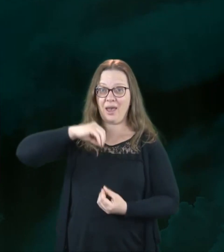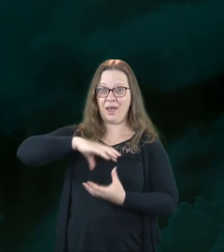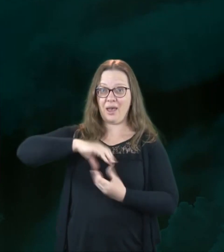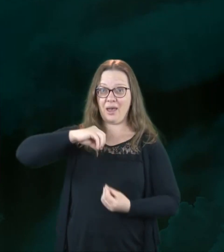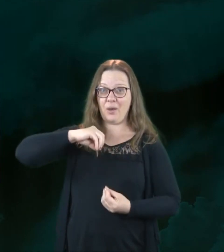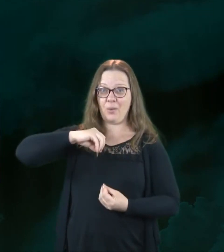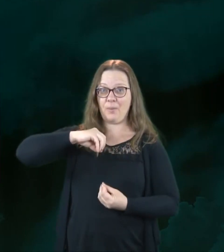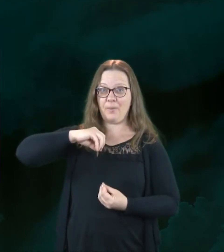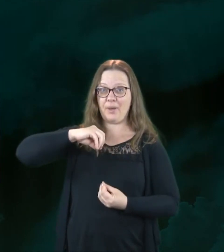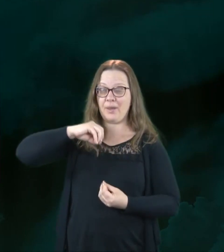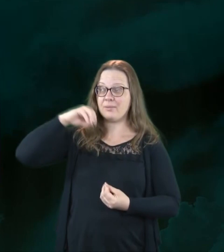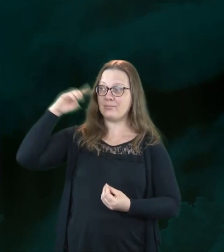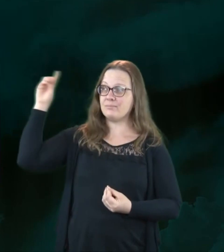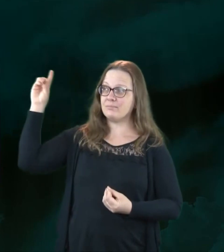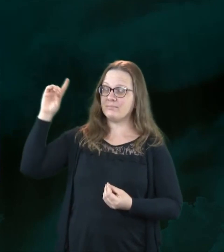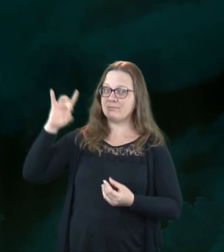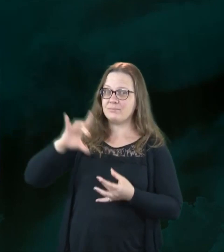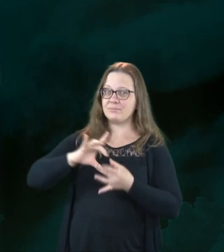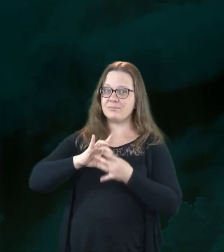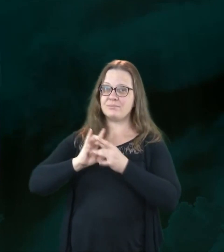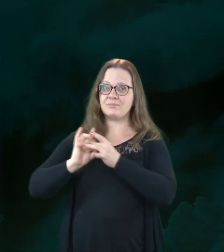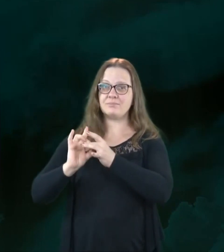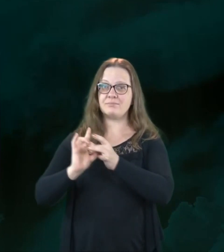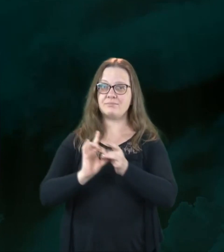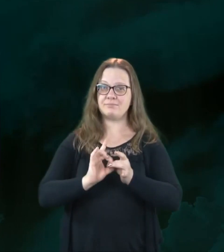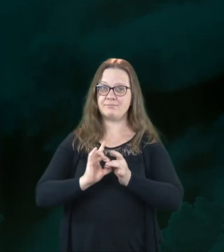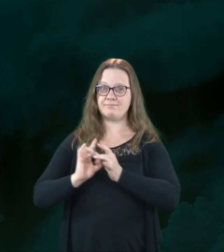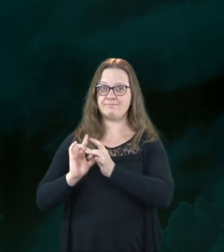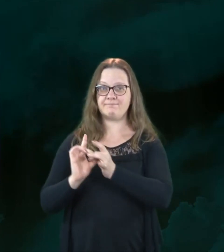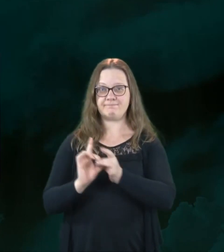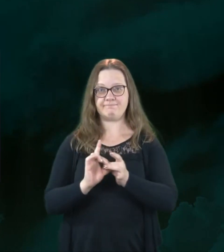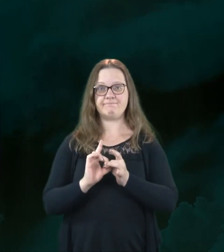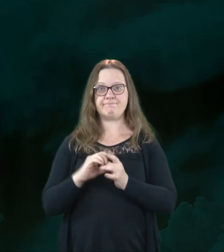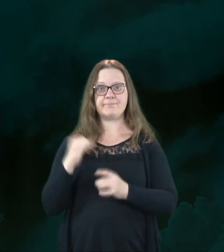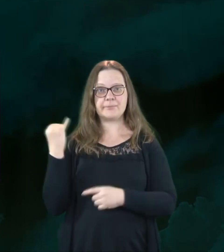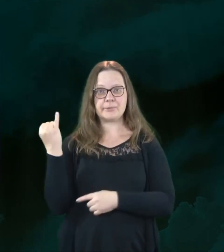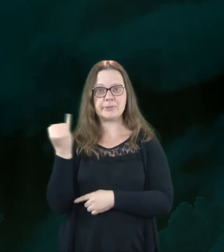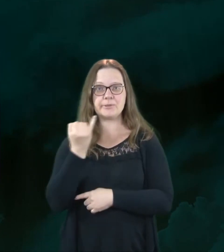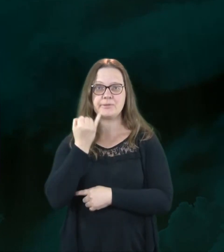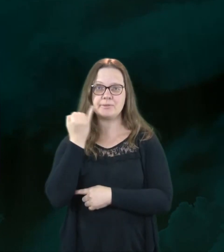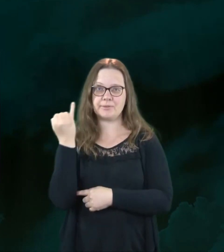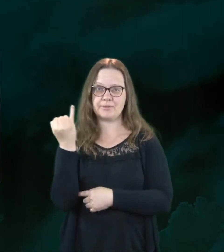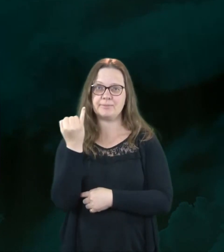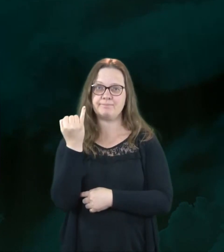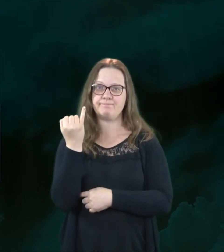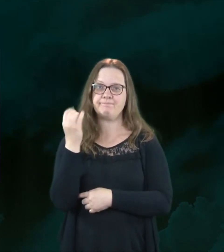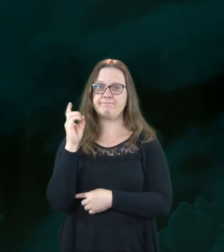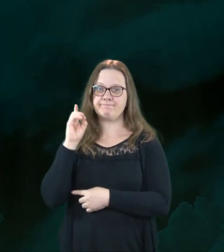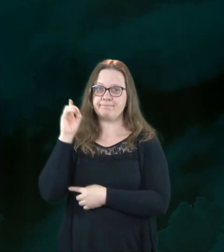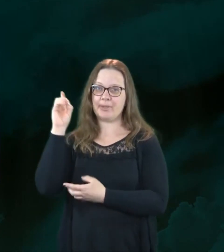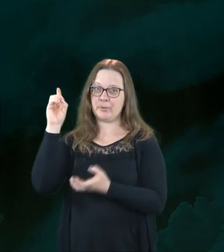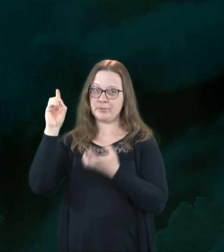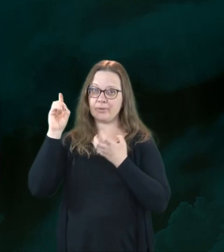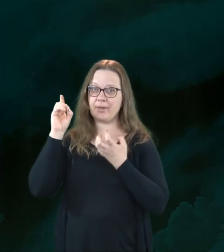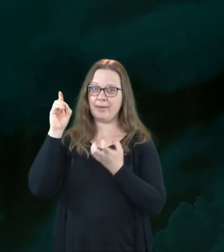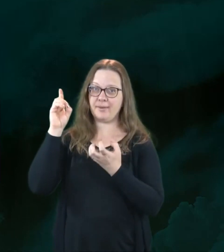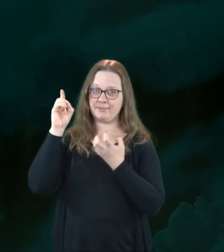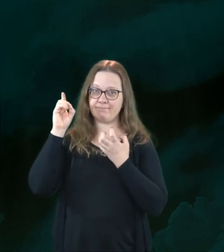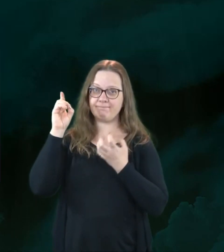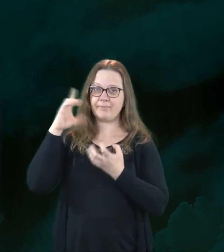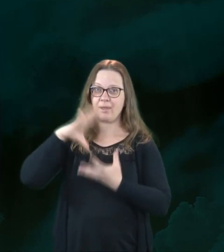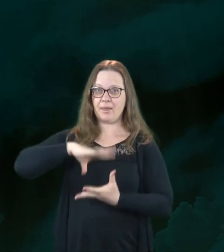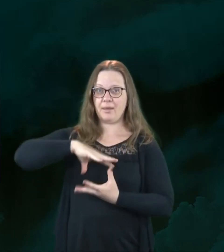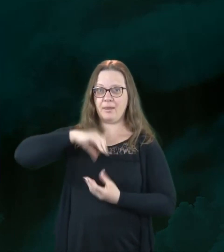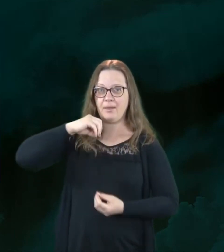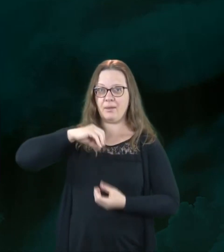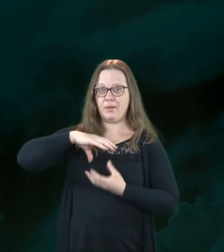você tem a conexão já do Espírito com Deus, mas Deus quer conectar a sua alma.